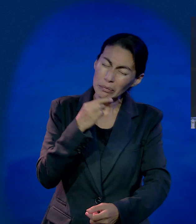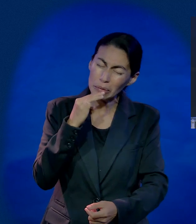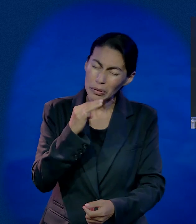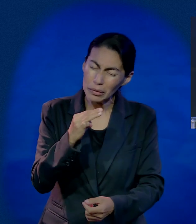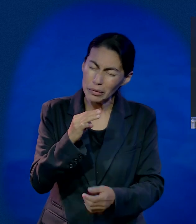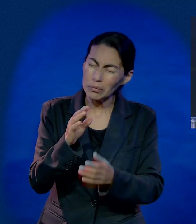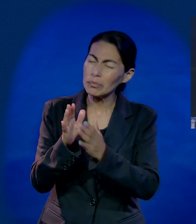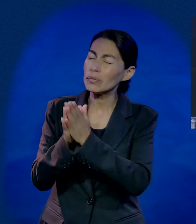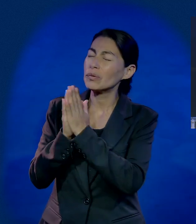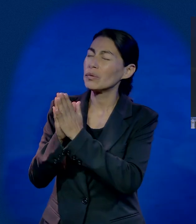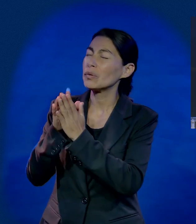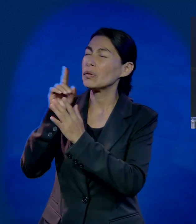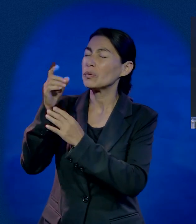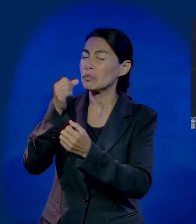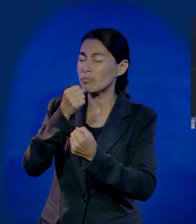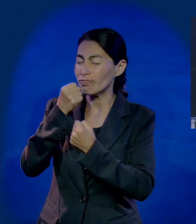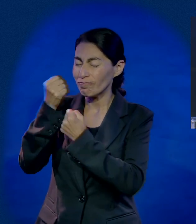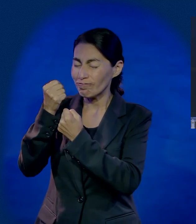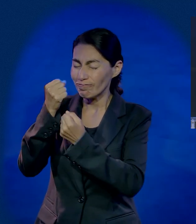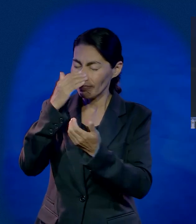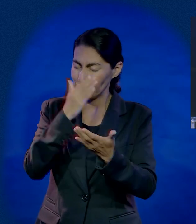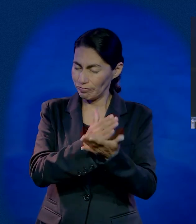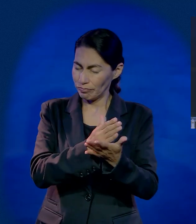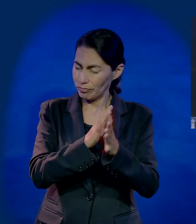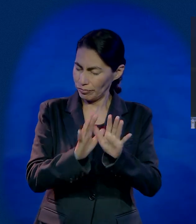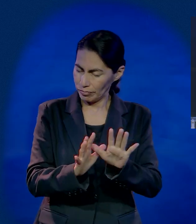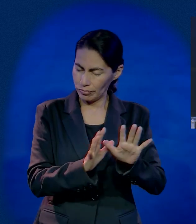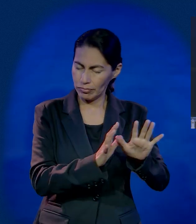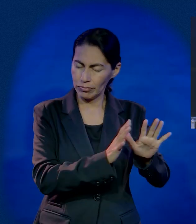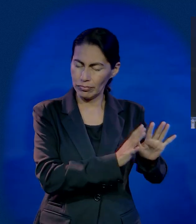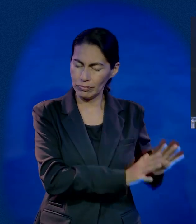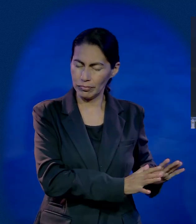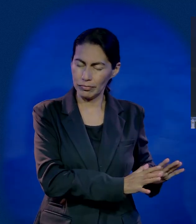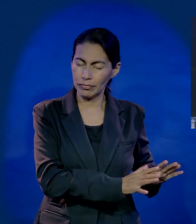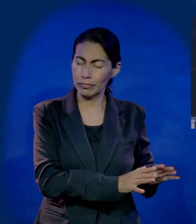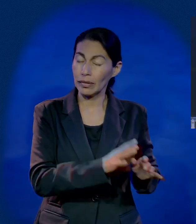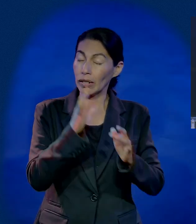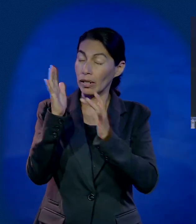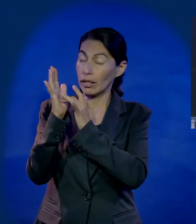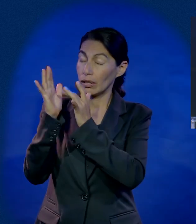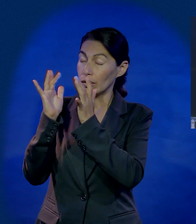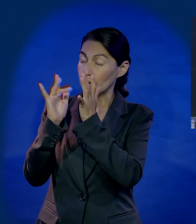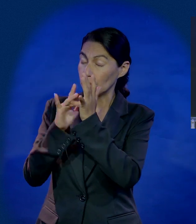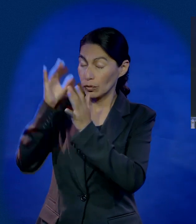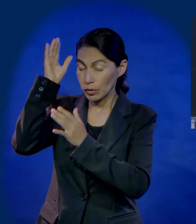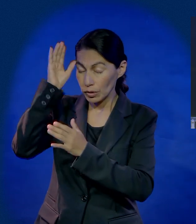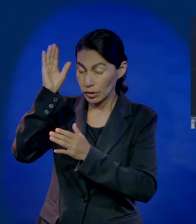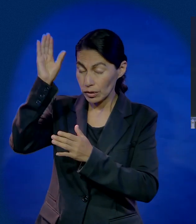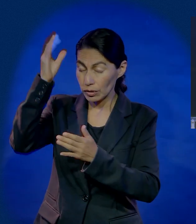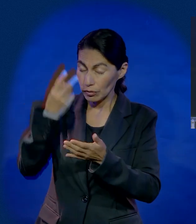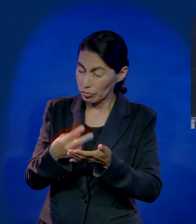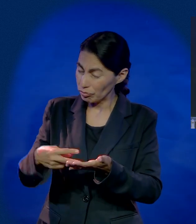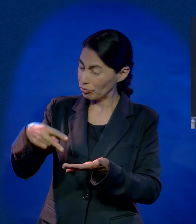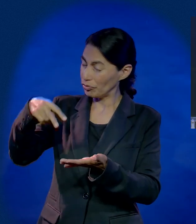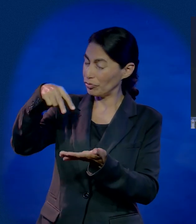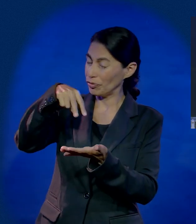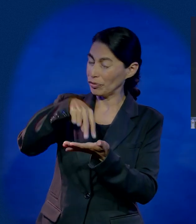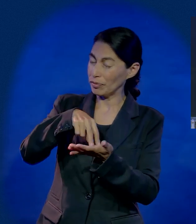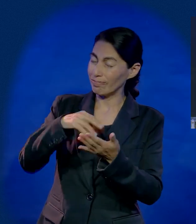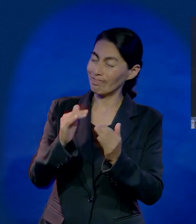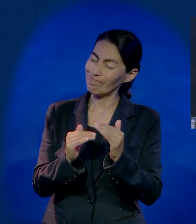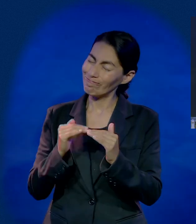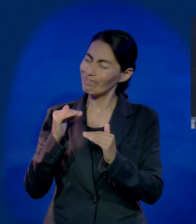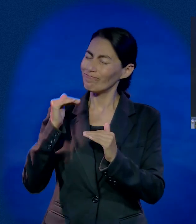esta noche, pueda ser neutralizada por tu poder. Y que Jesucristo pueda ser levantado entre